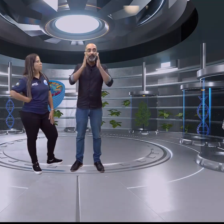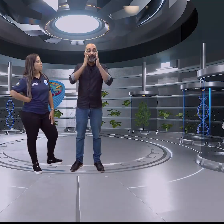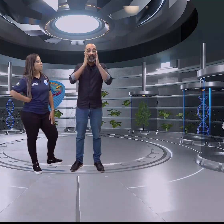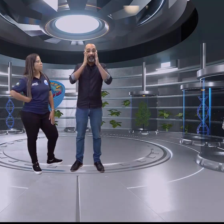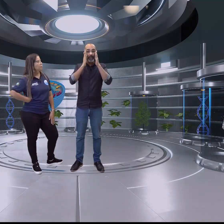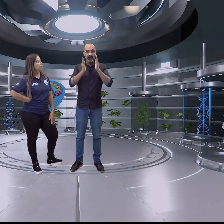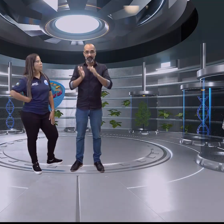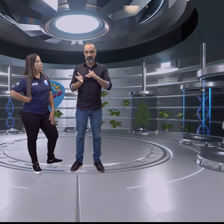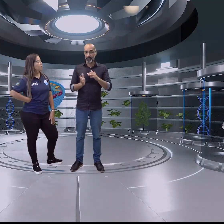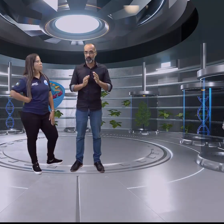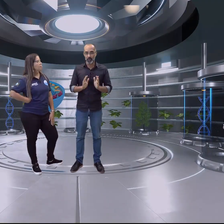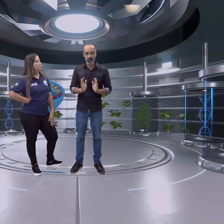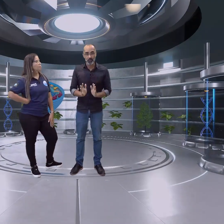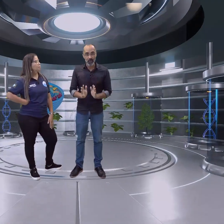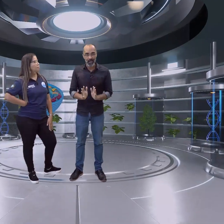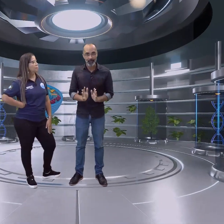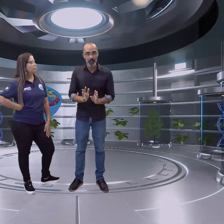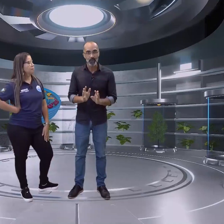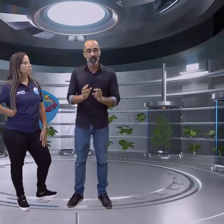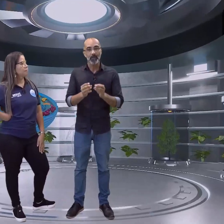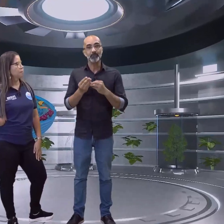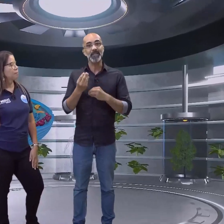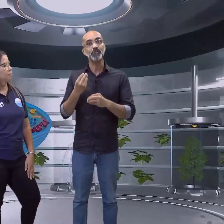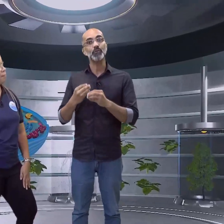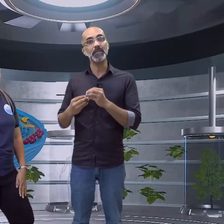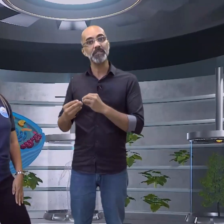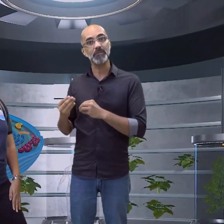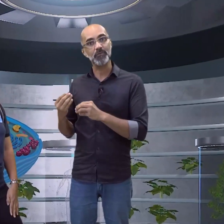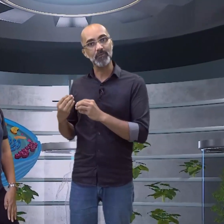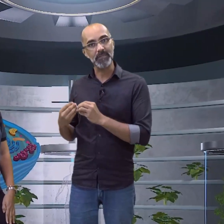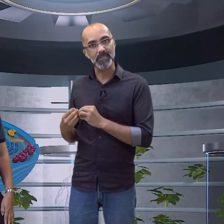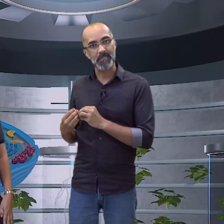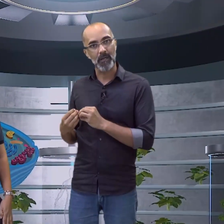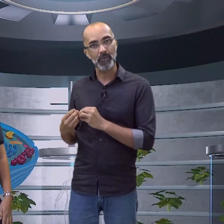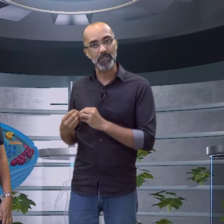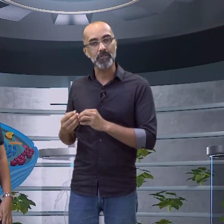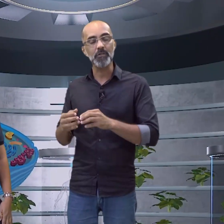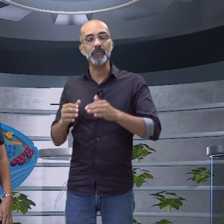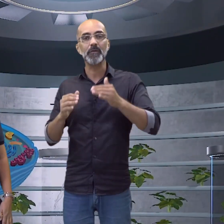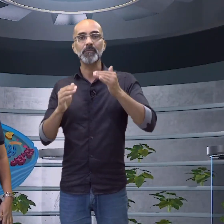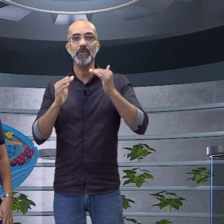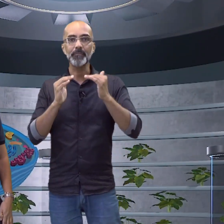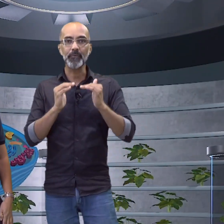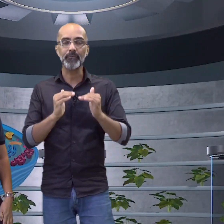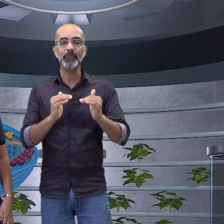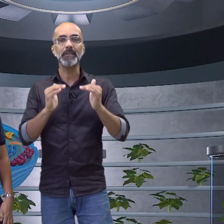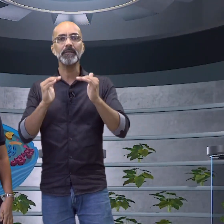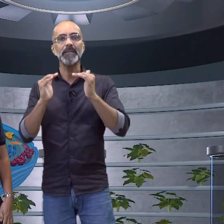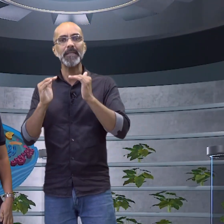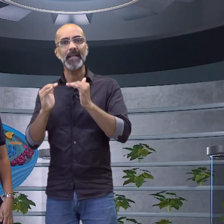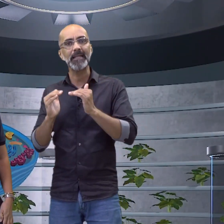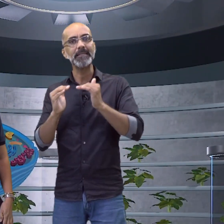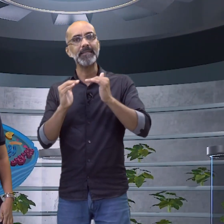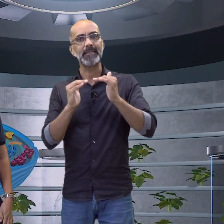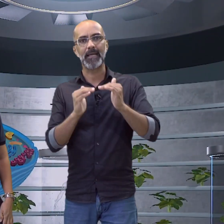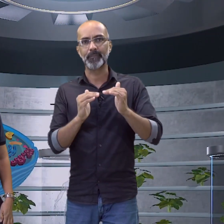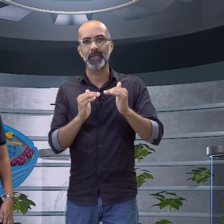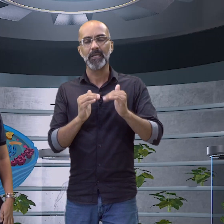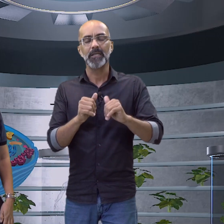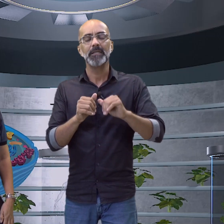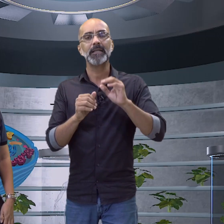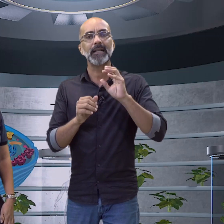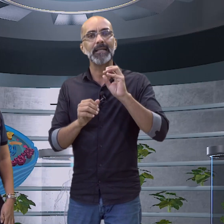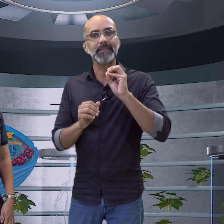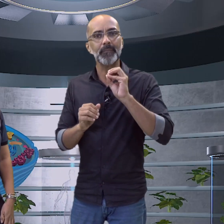preocupe. Vamos fazer uma revisão, bate-bola, jogo rápido. Mas durante as outras aulas, nós vamos aprofundando em cada